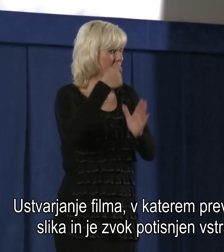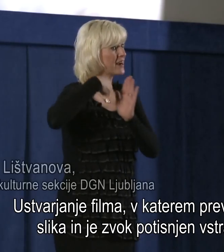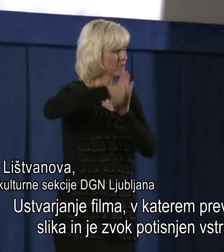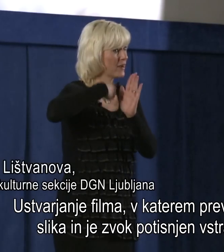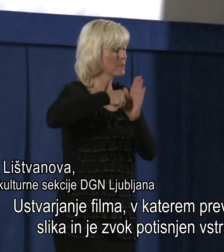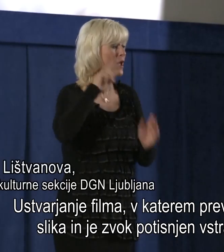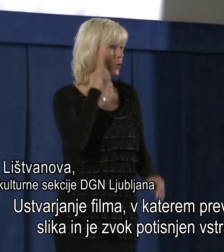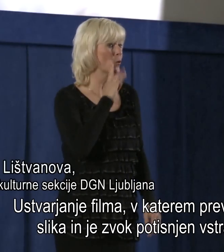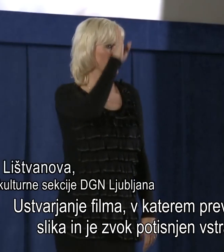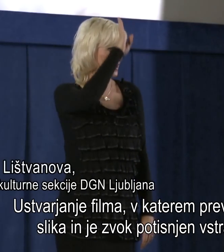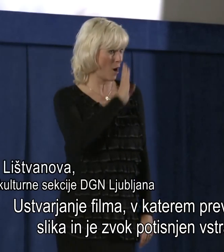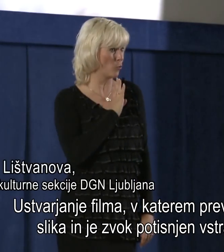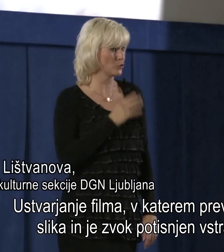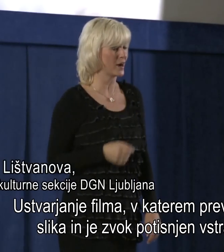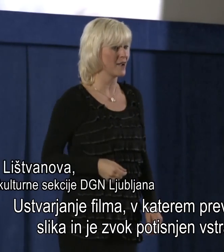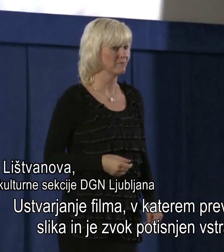Ustvarjalnost gluhih in naglušnih.